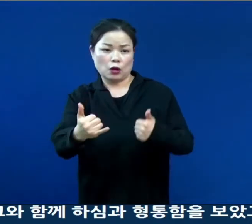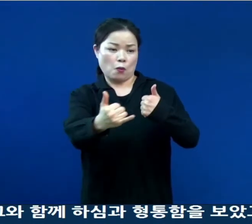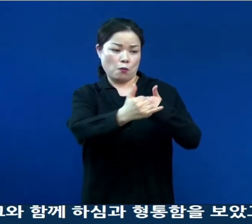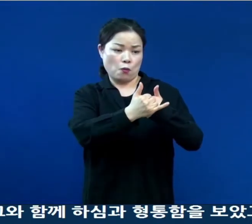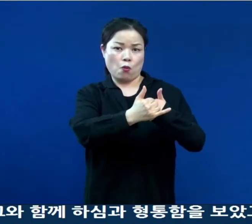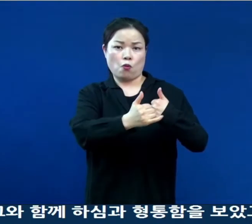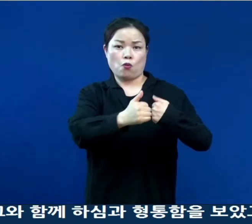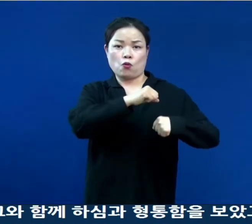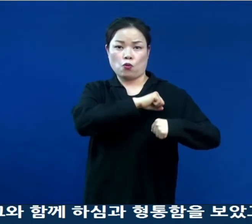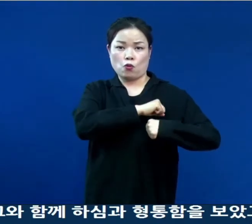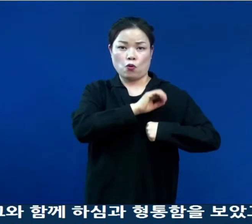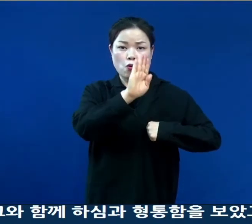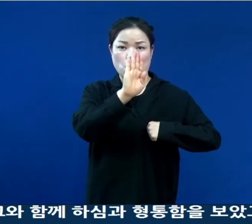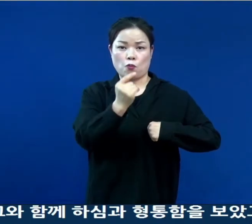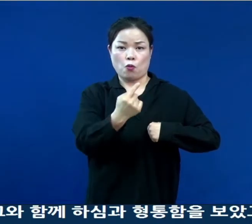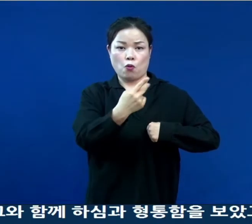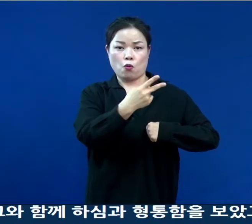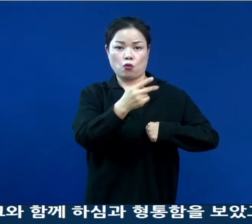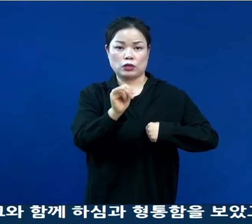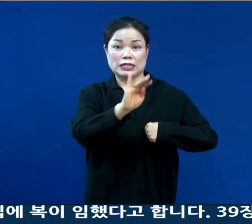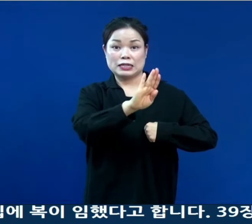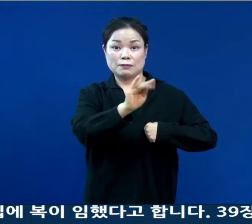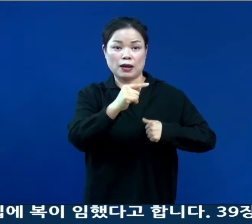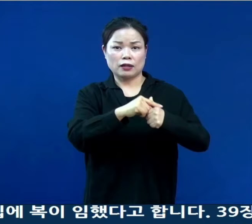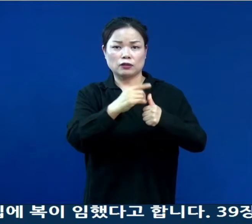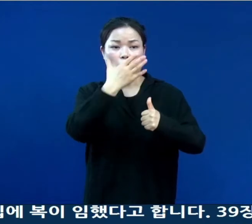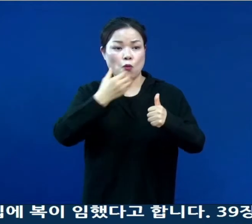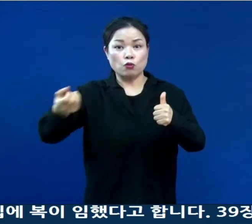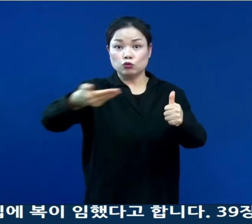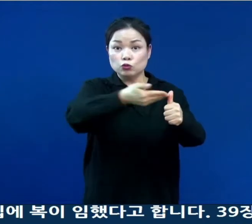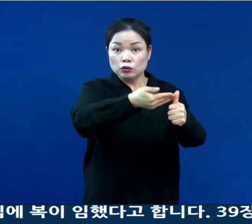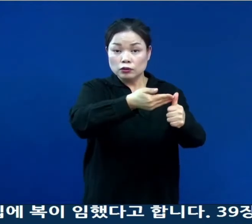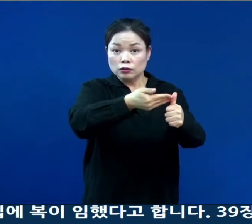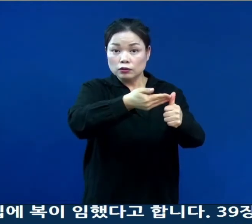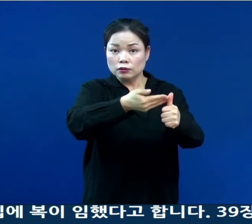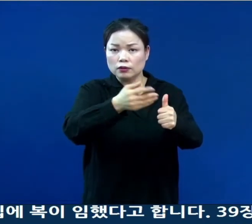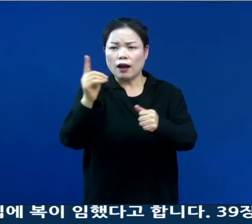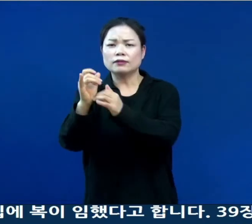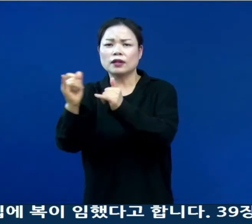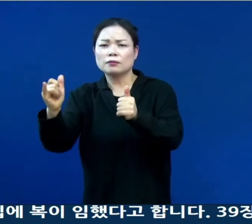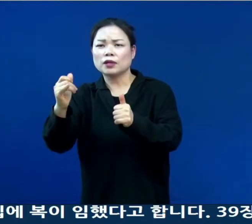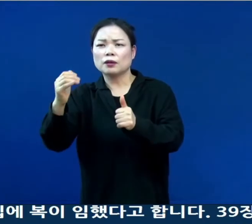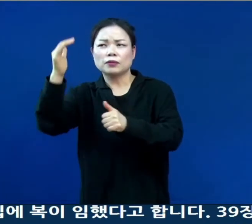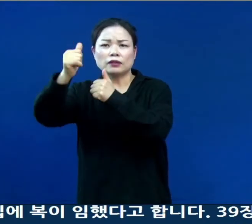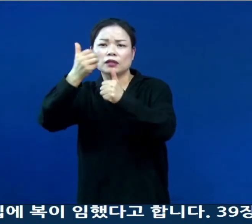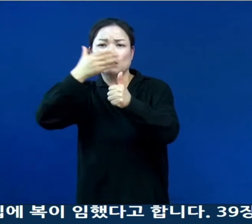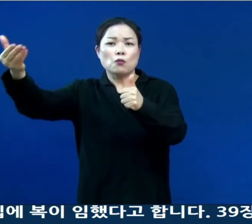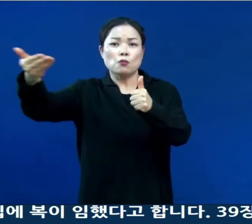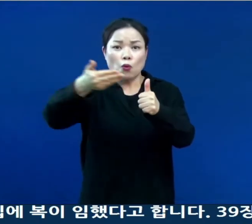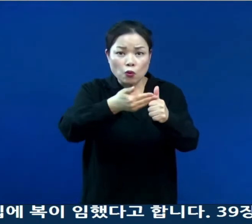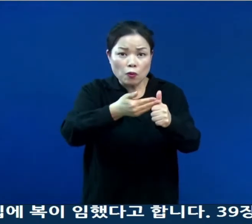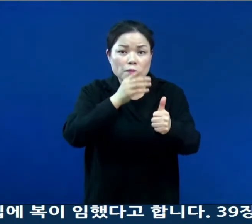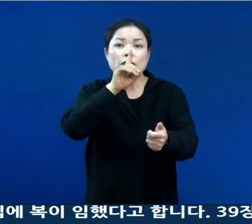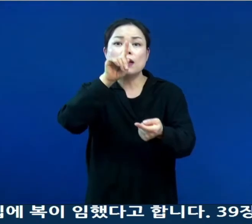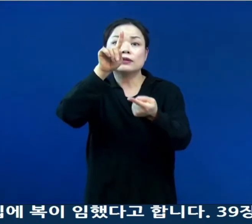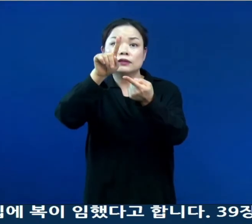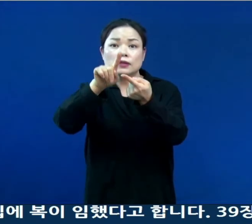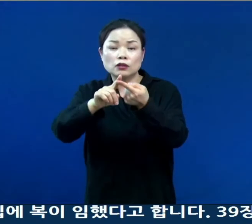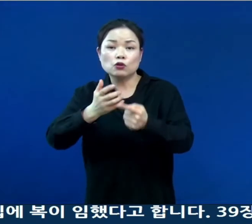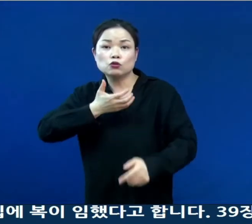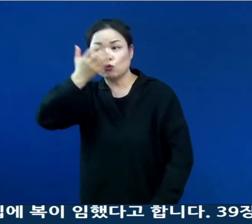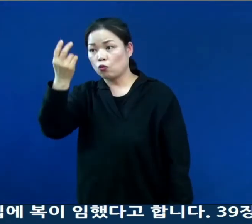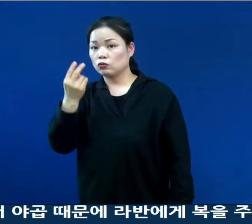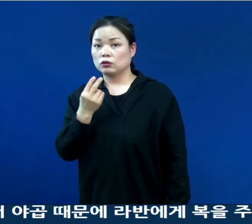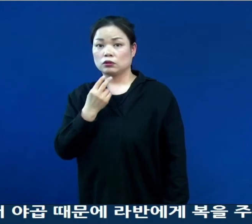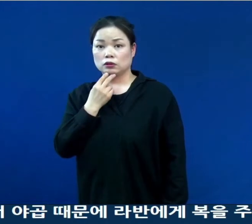주십니다. 한 명의 노예로 인해 보디발이 복을 받게 되었습니다. 말 그대로